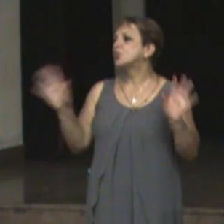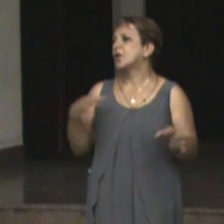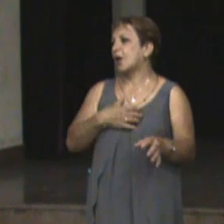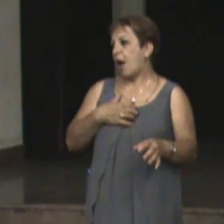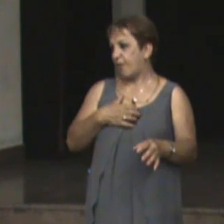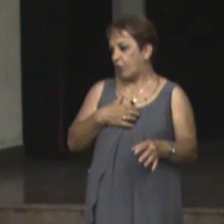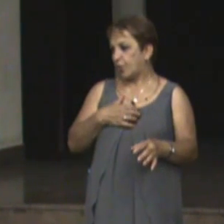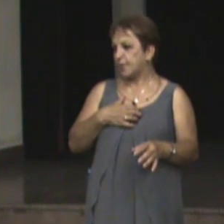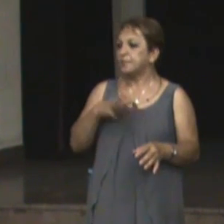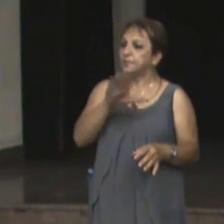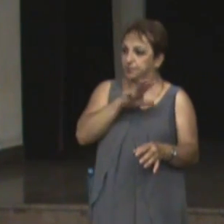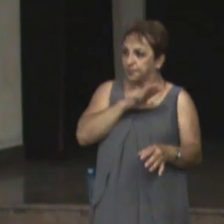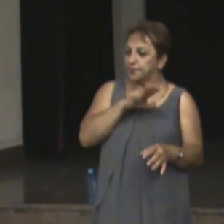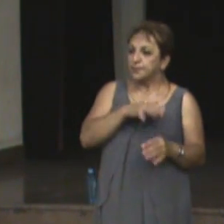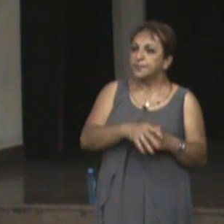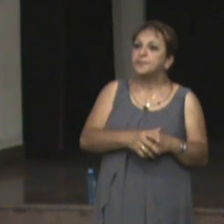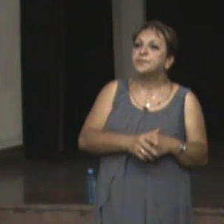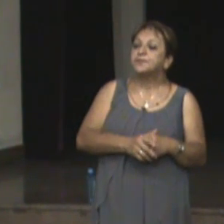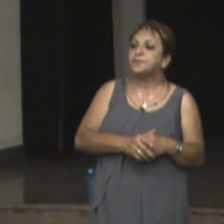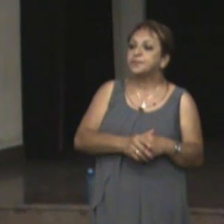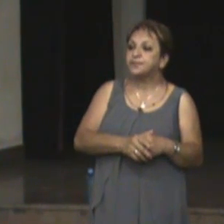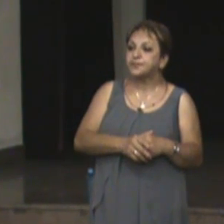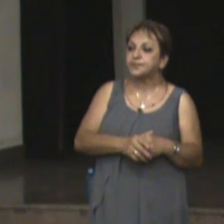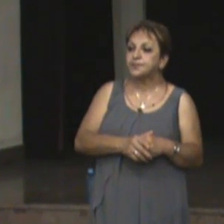Եղավ այդպիսի մի դեպք, երբ որ